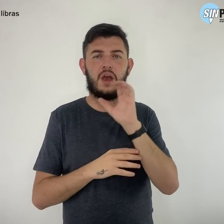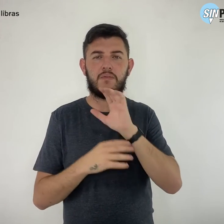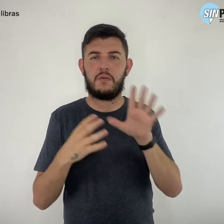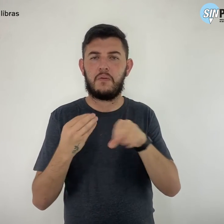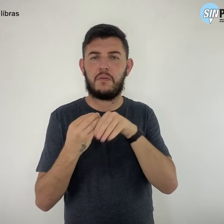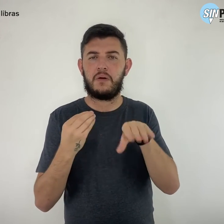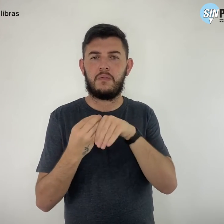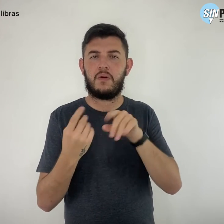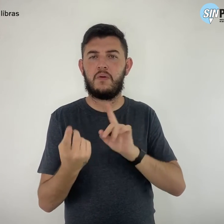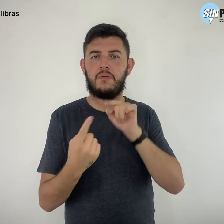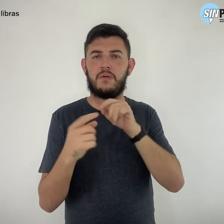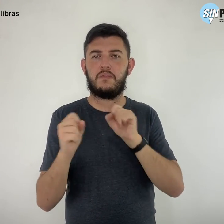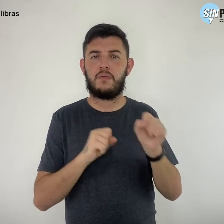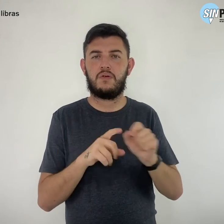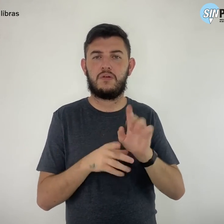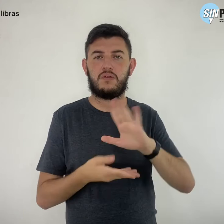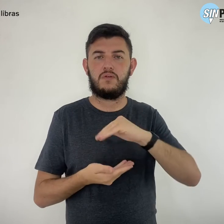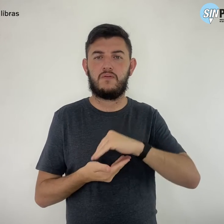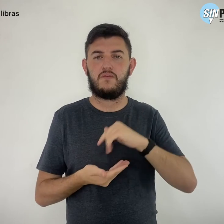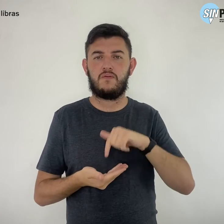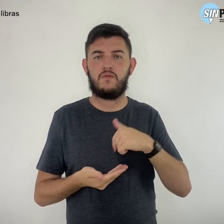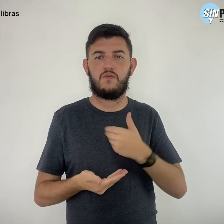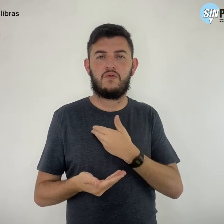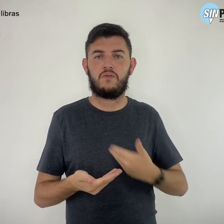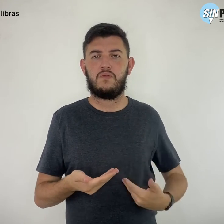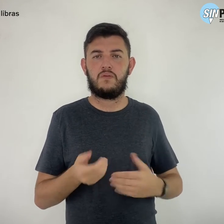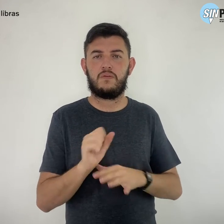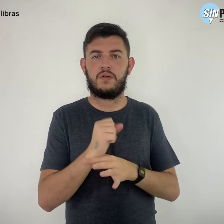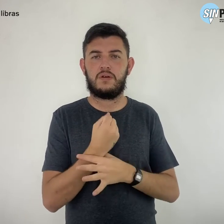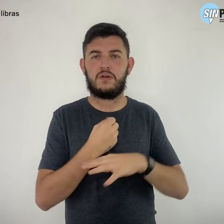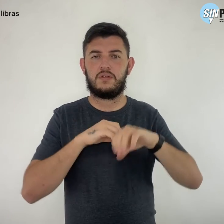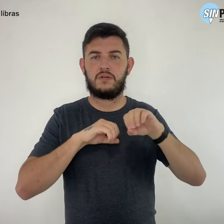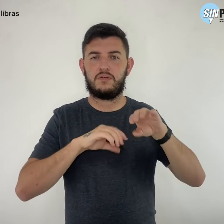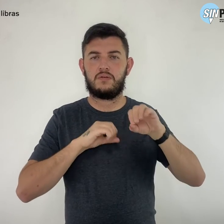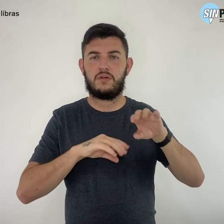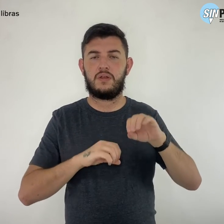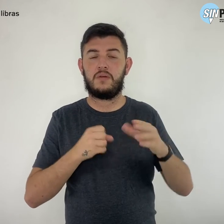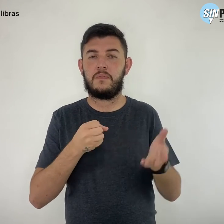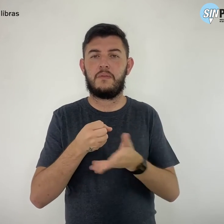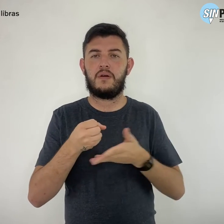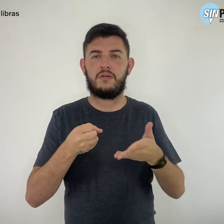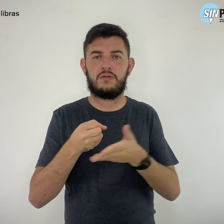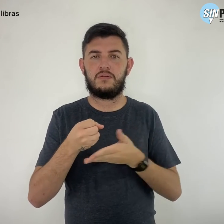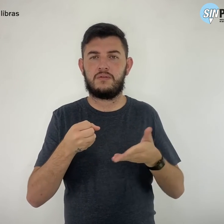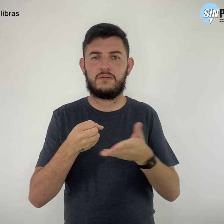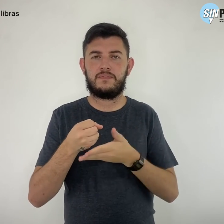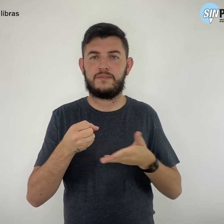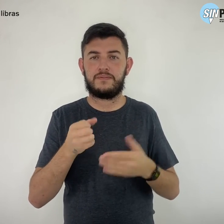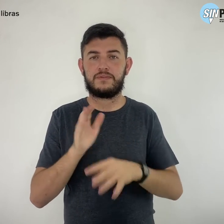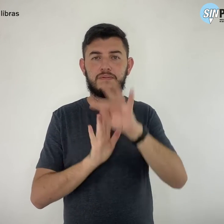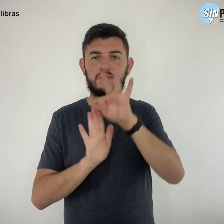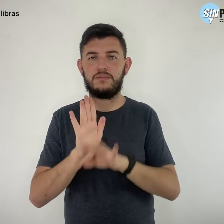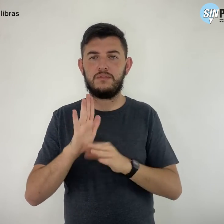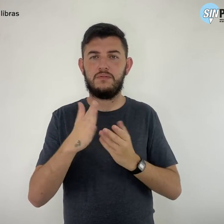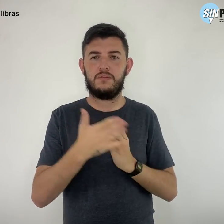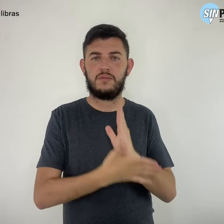o desmonte do fundo público que garante a educação básica pública. O texto aprovado foi